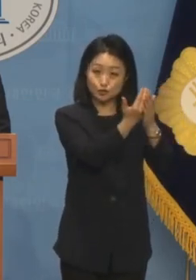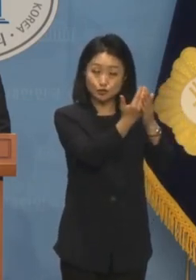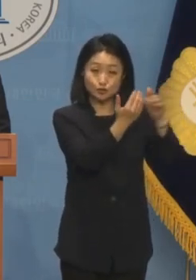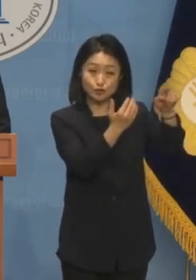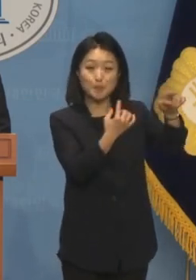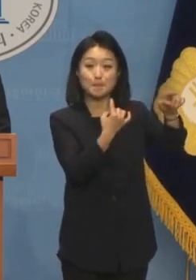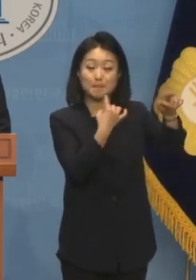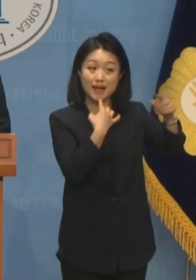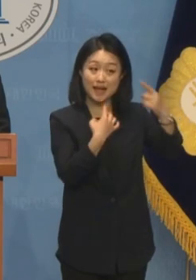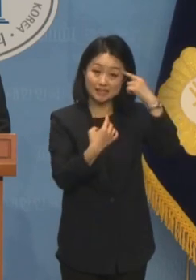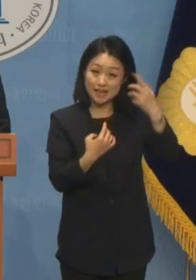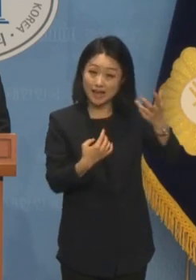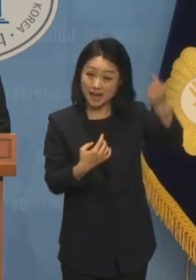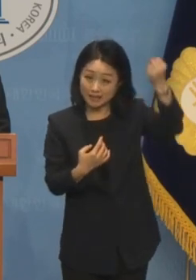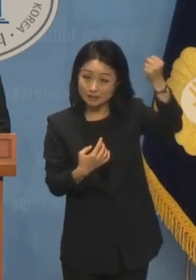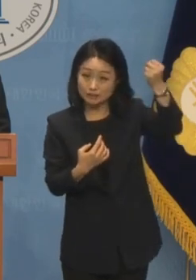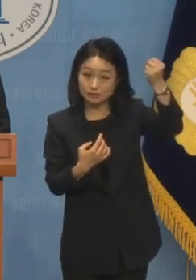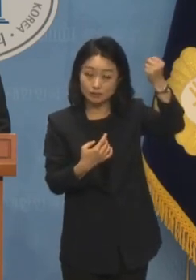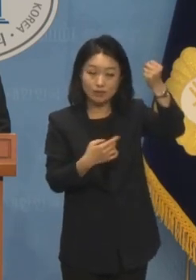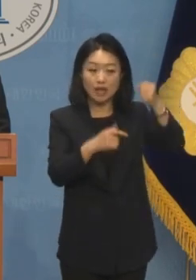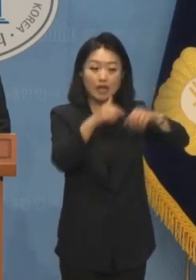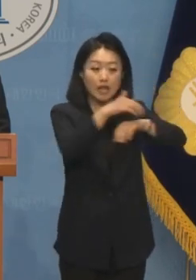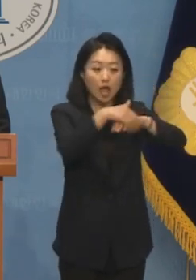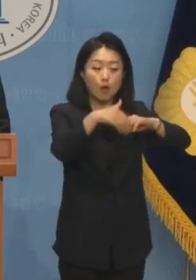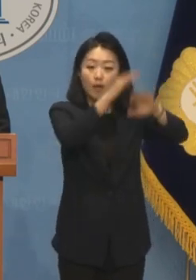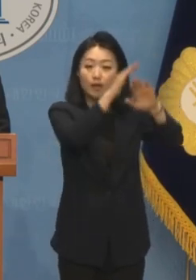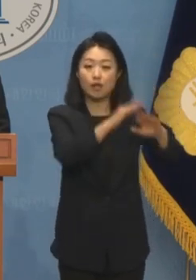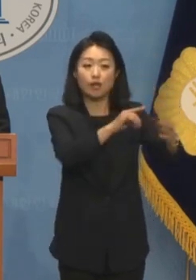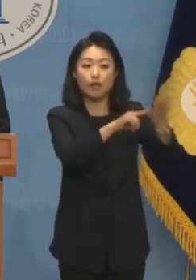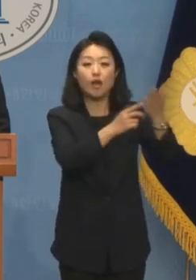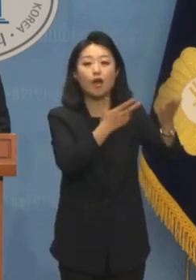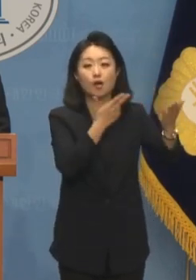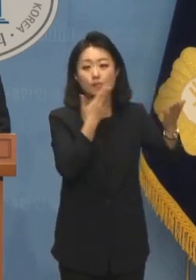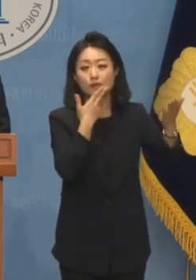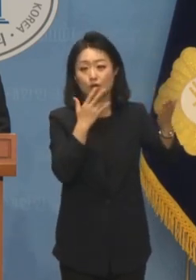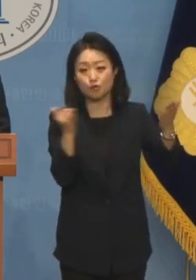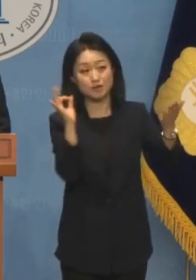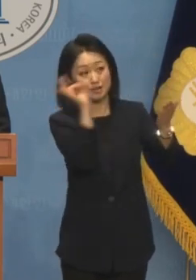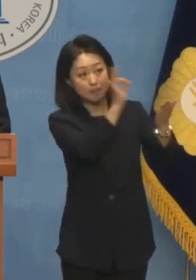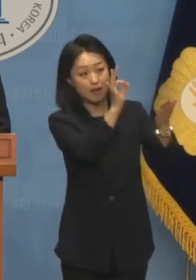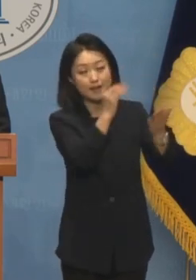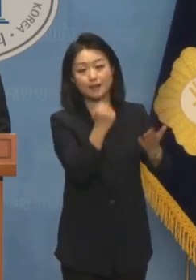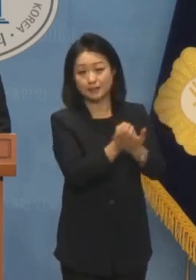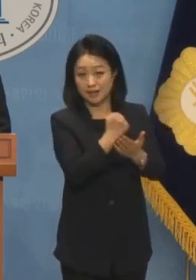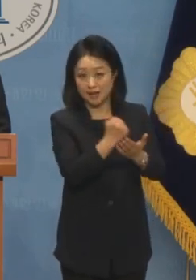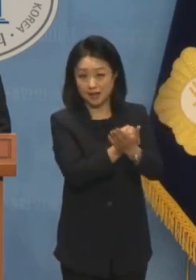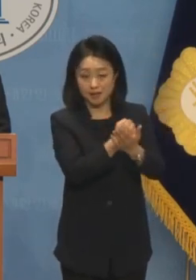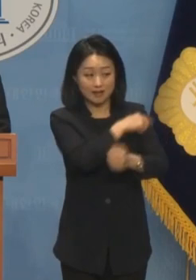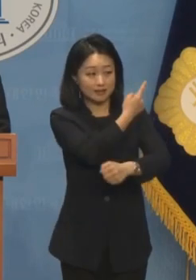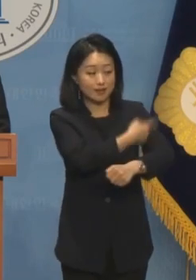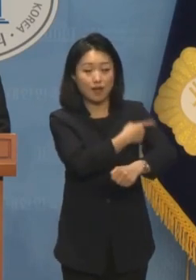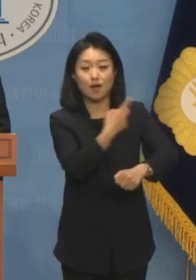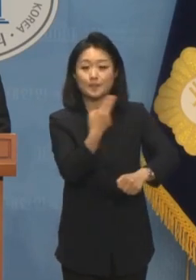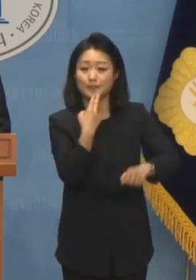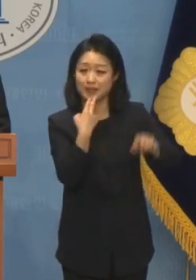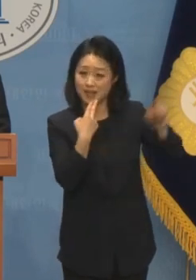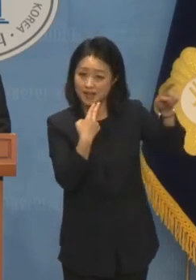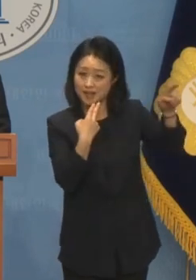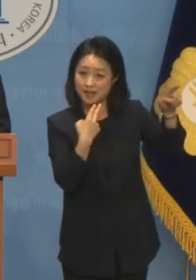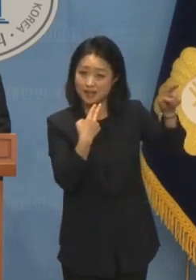되풀이하며 뾰족한 대책을 세우질 못하고 있습니다. 이렇게 무능하고 무책임할 수 있습니까?